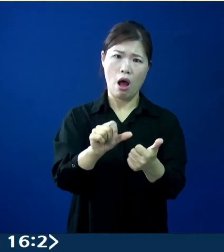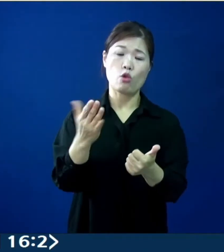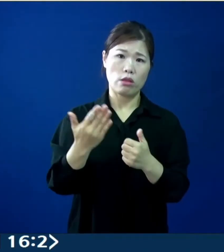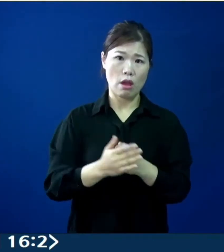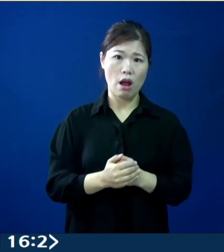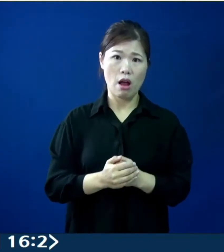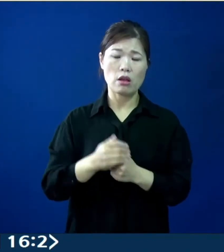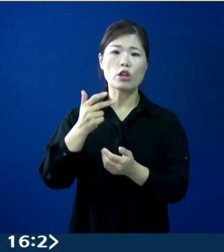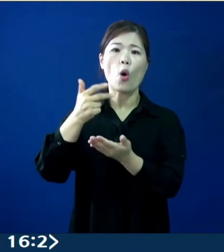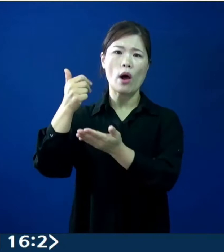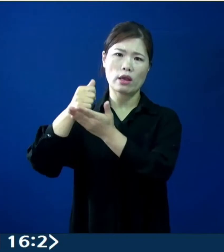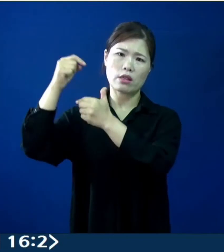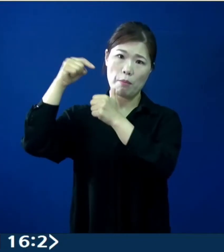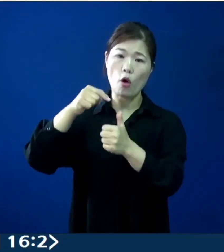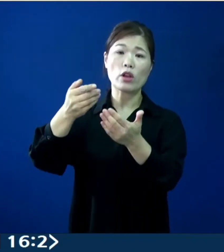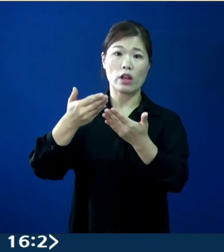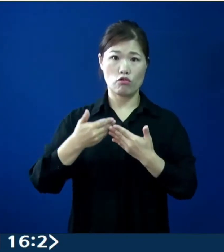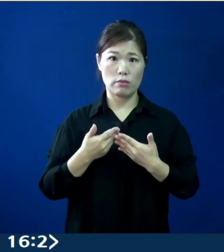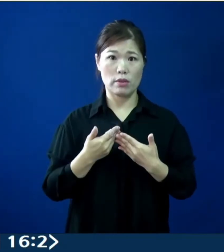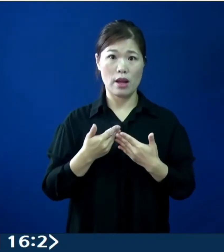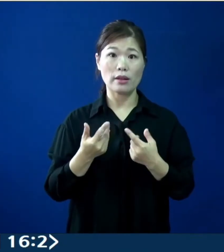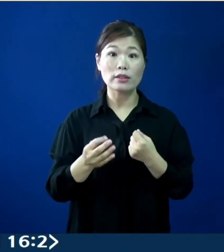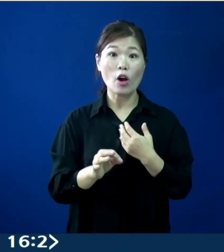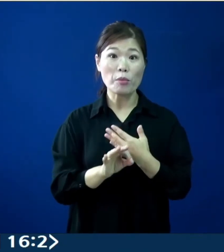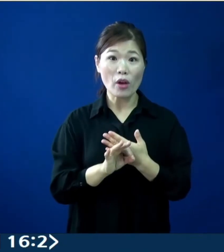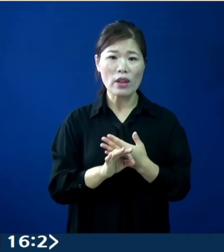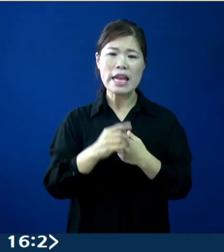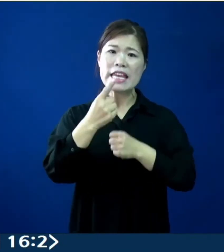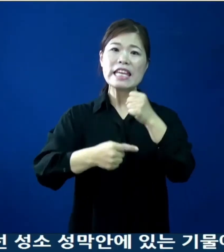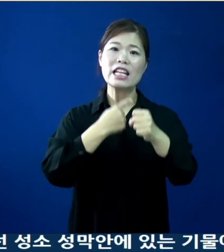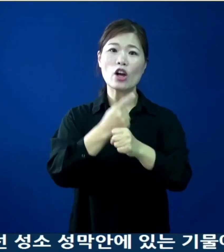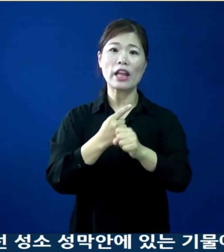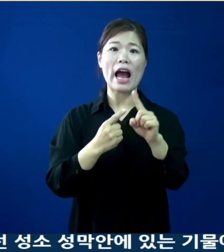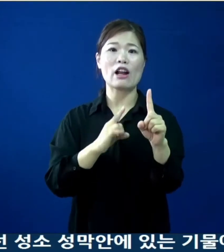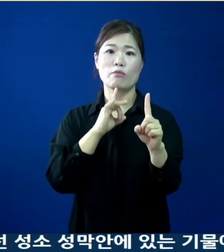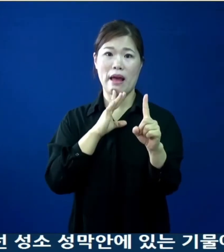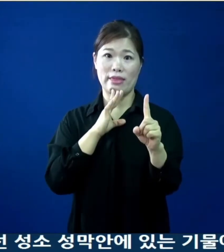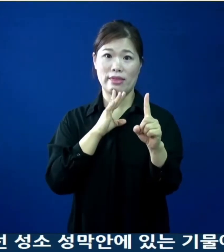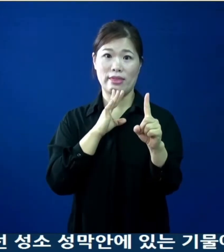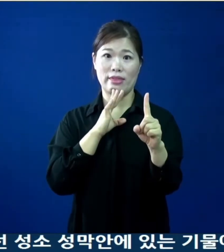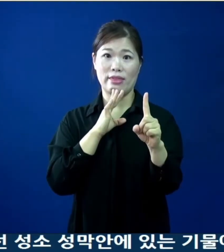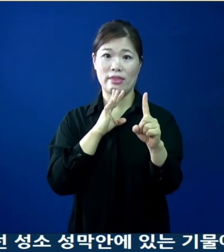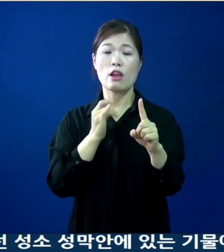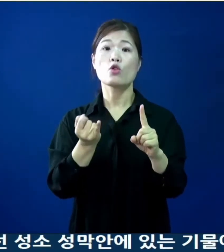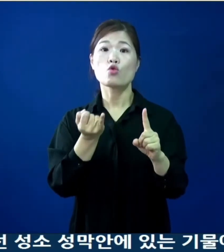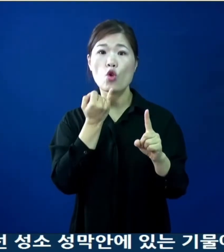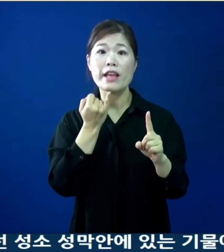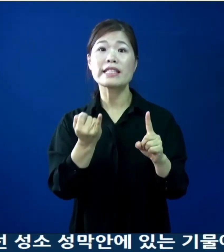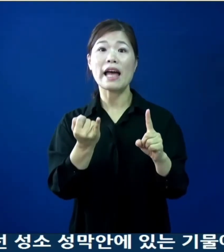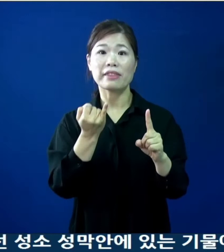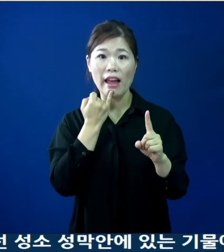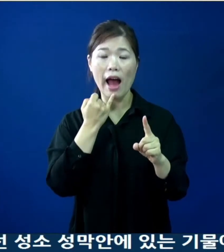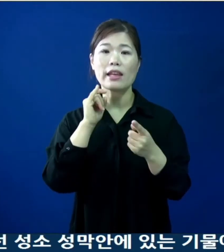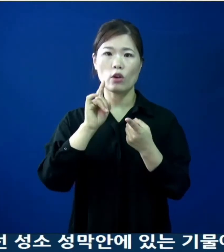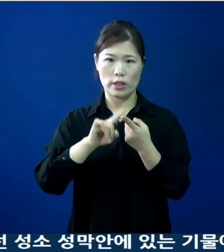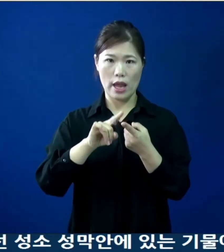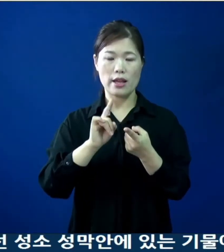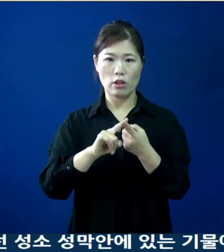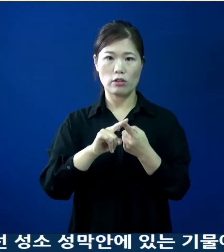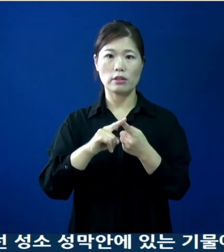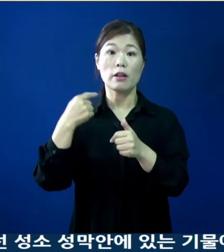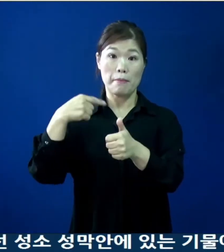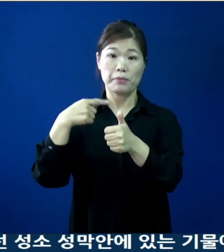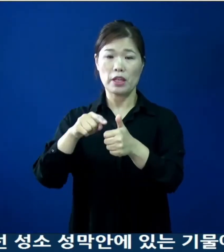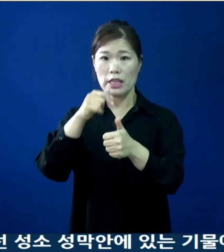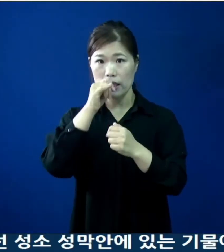여호와께서 명령해 주시는 거죠. 그러면 1년에 하루 정한 날 들어온 것은 괜찮다, 이 가르침을 오늘 주시는 겁니다.